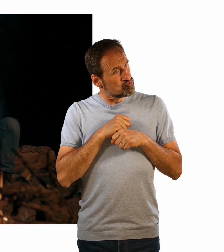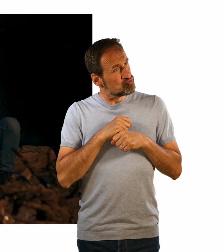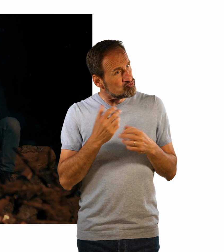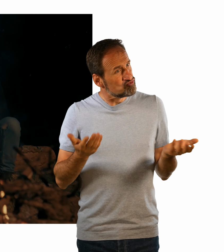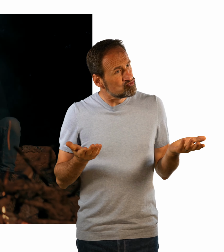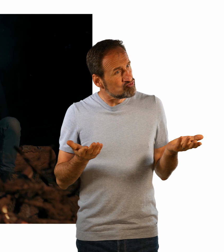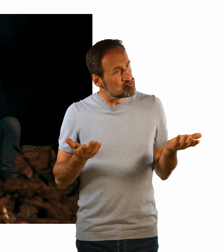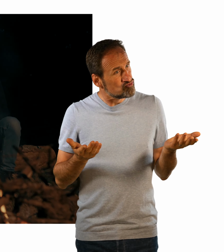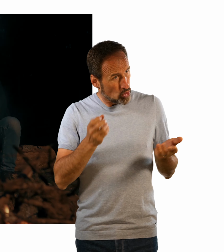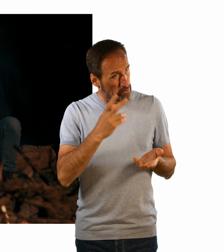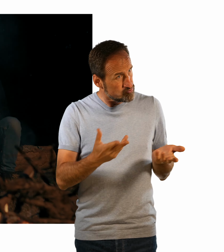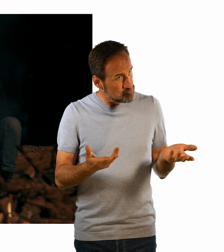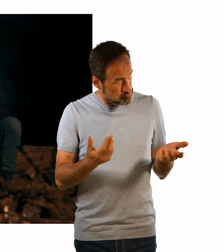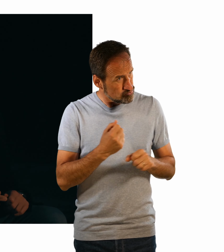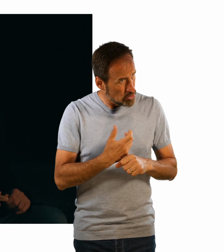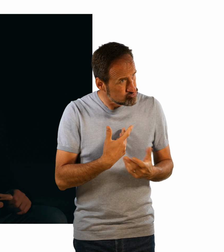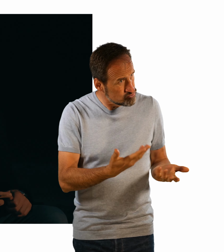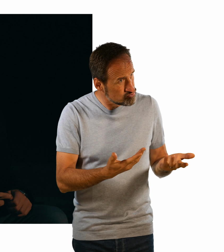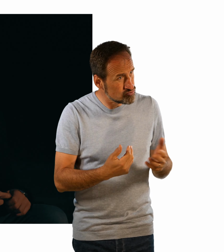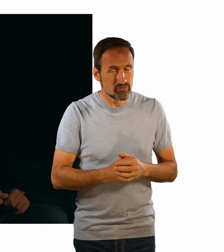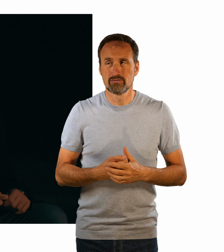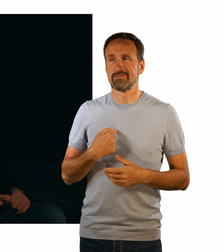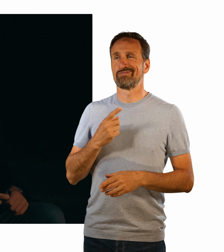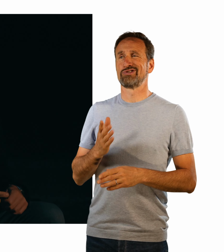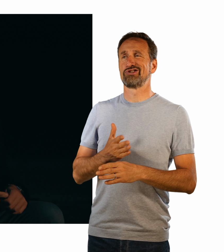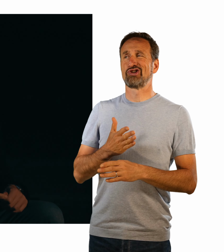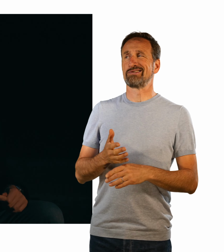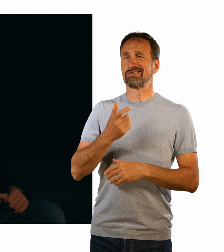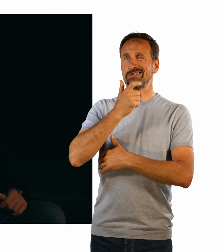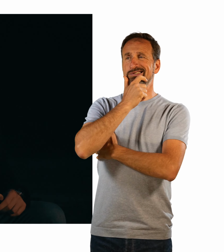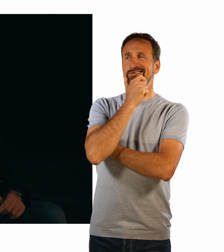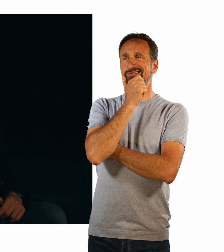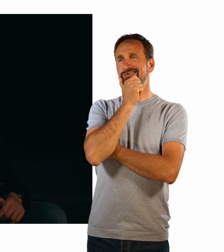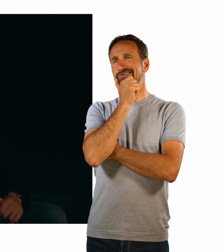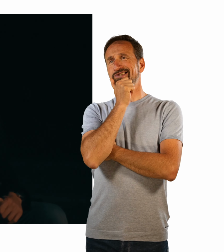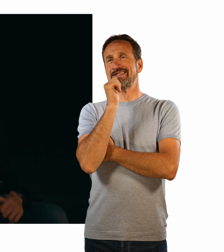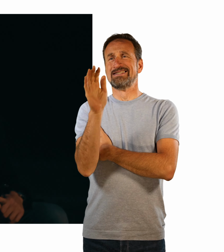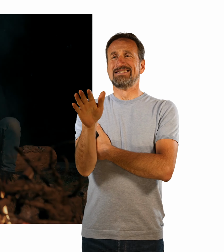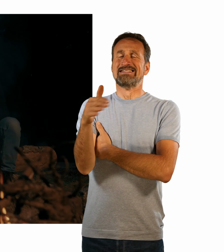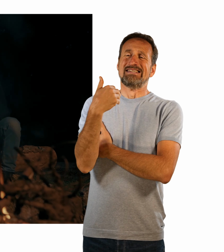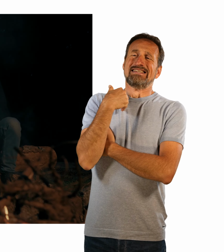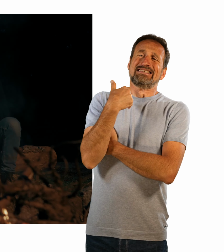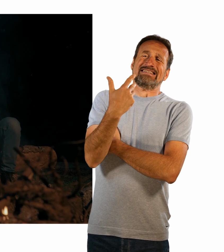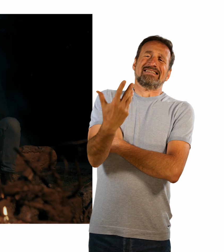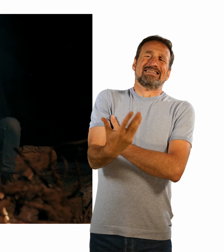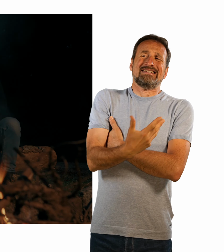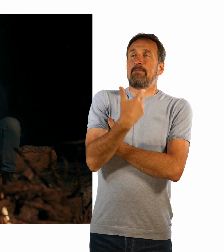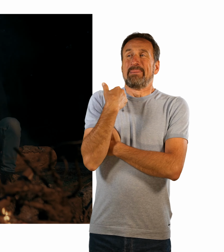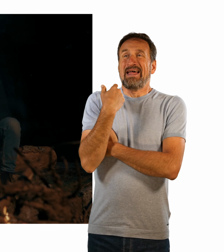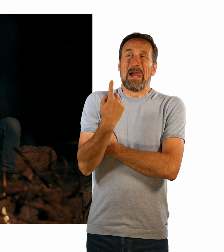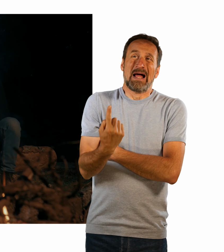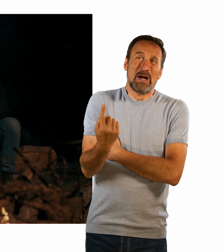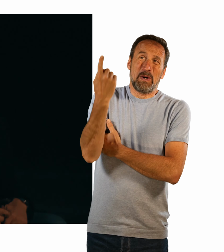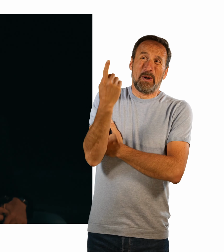da? Würde ich sagen, oder? Machen wir es so. Ich weiß noch nicht ganz, also schon auf dem Gipfel habe ich überlegt, wie bringe ich es dir bei, wie sage ich es dir?